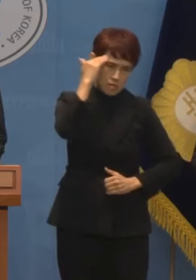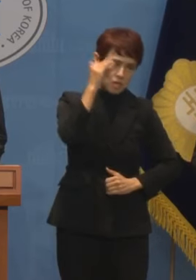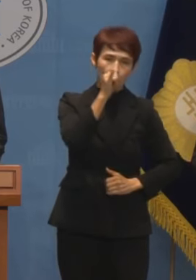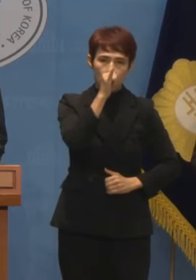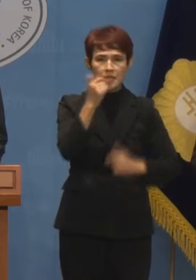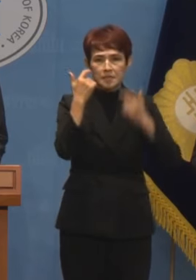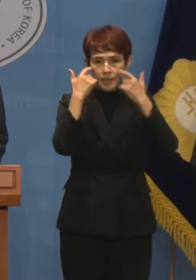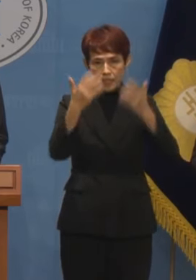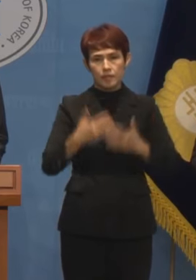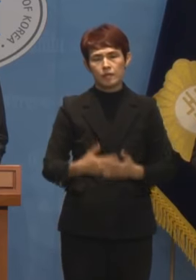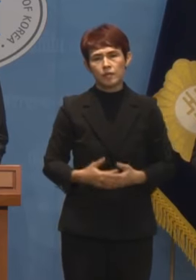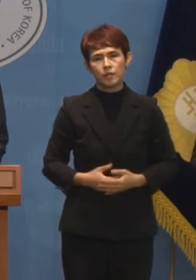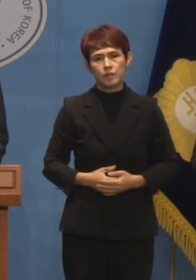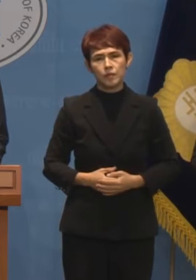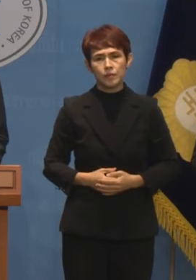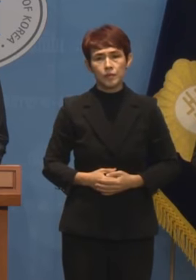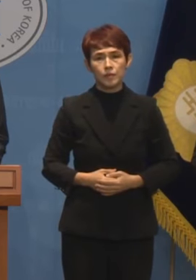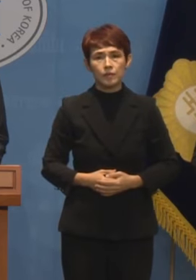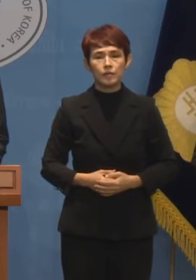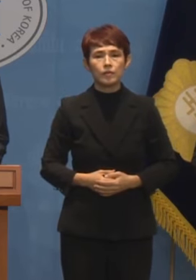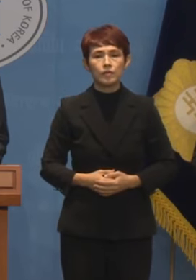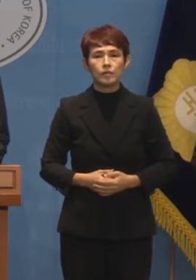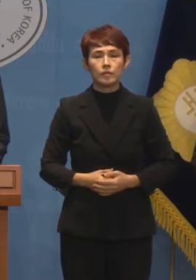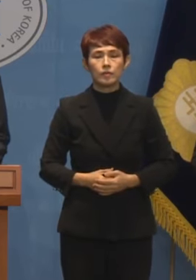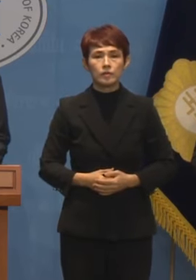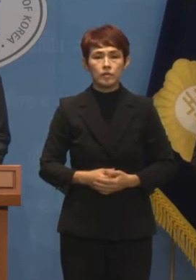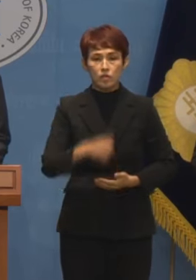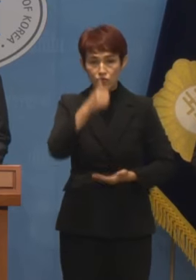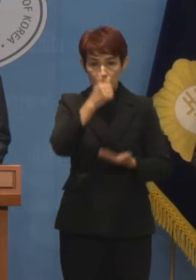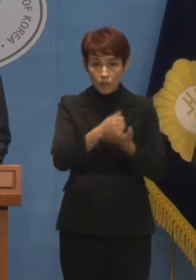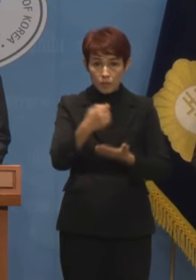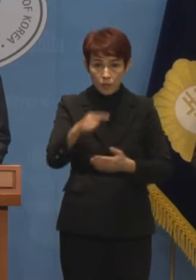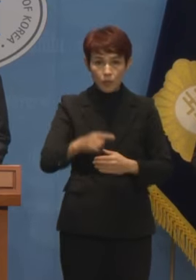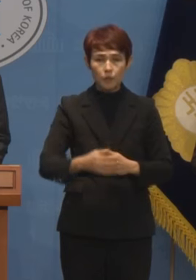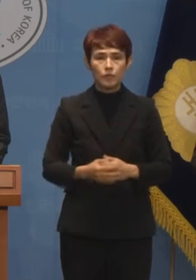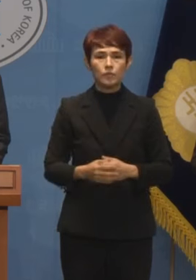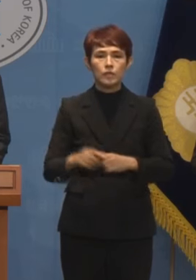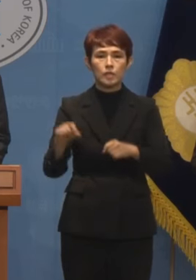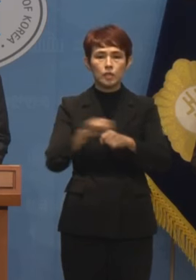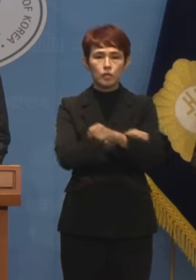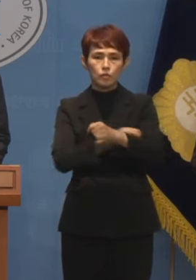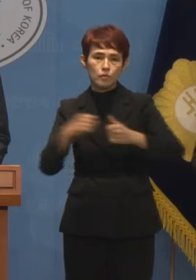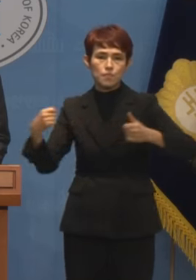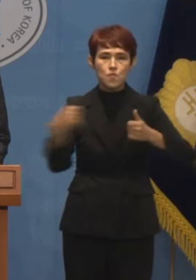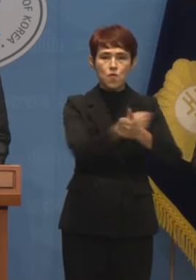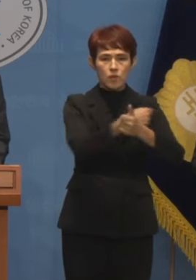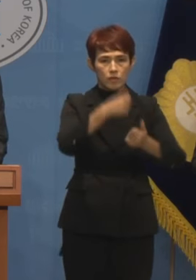분명합니다. 다음은 고소범죄 사실입니다. 첫째, 특수폭행치상입니다.